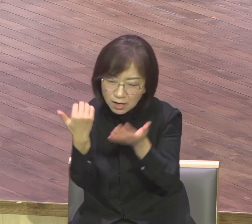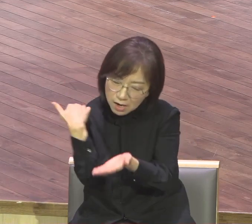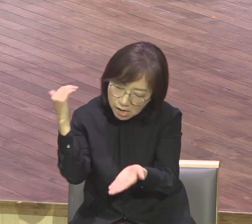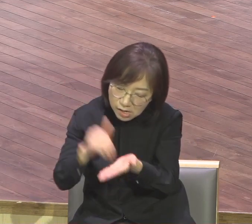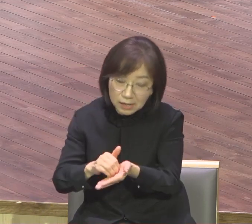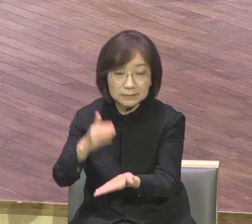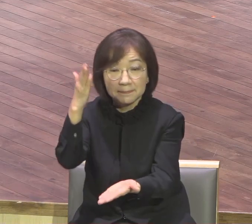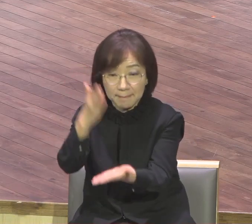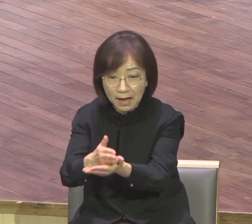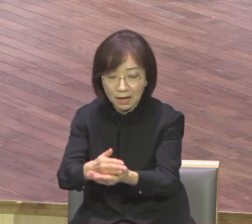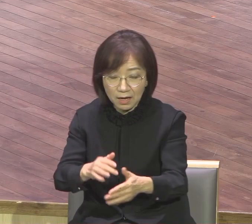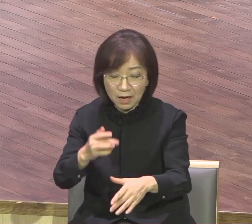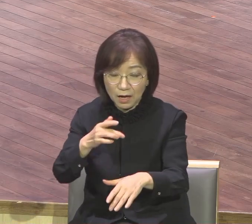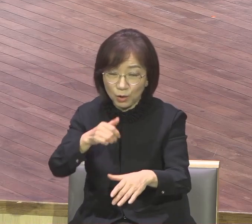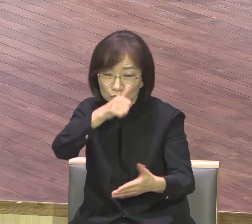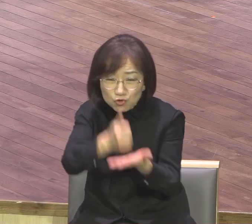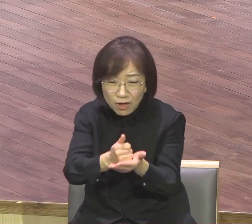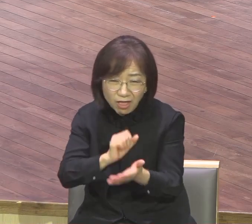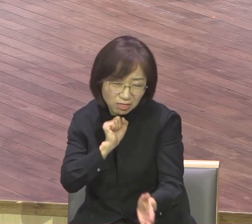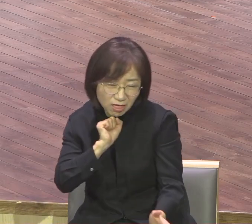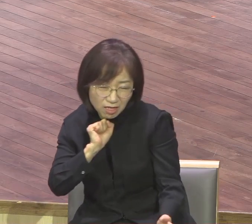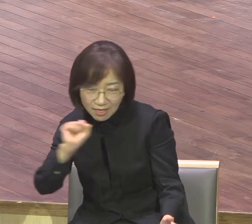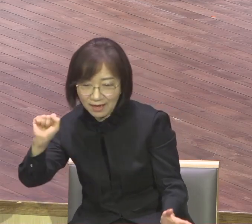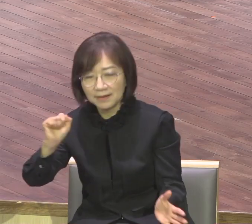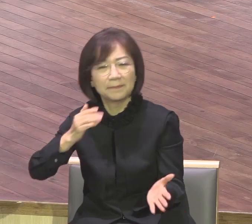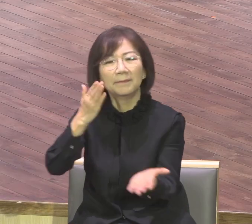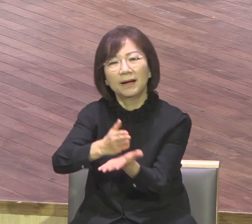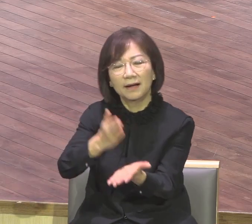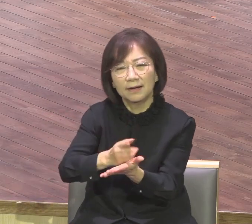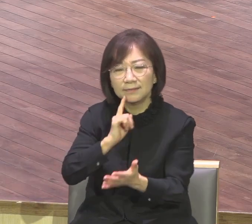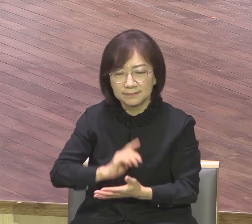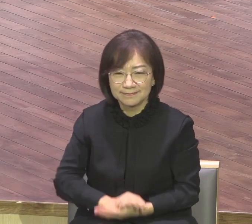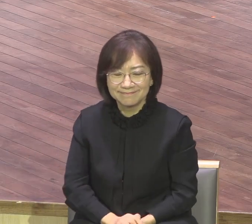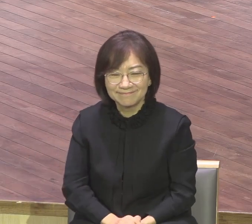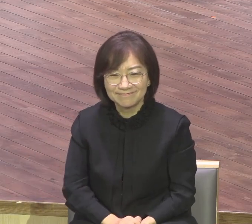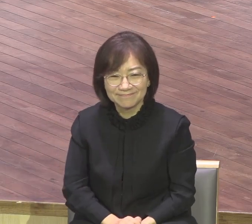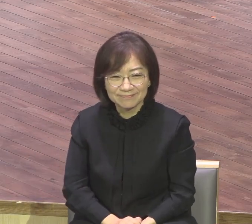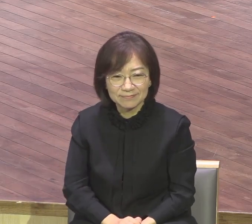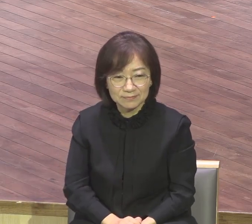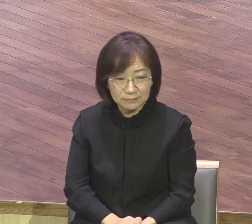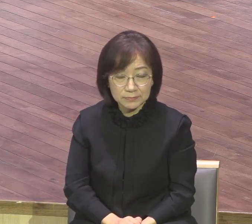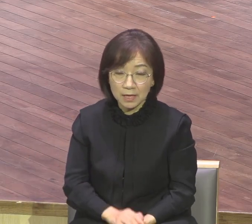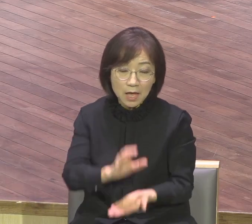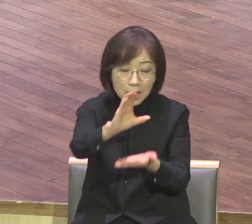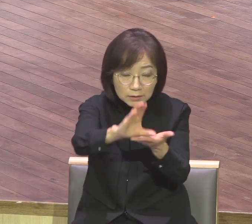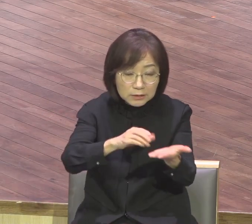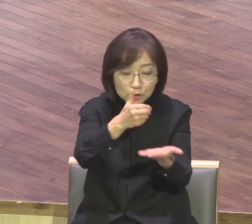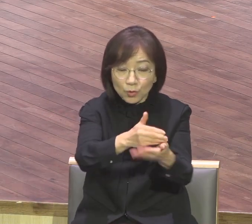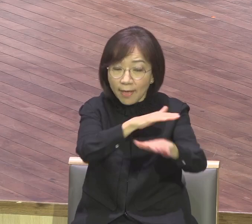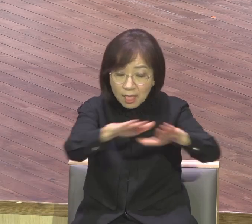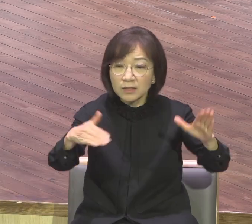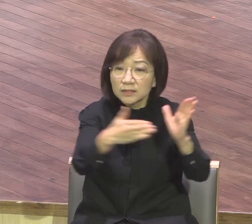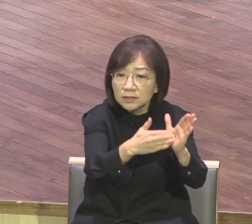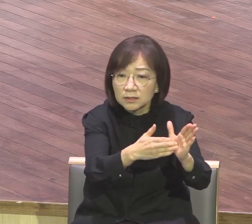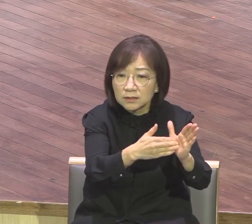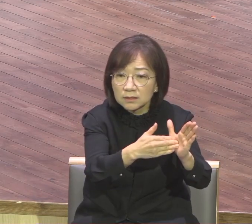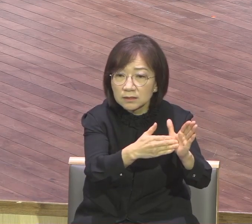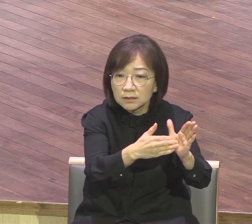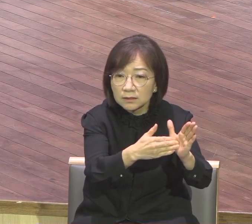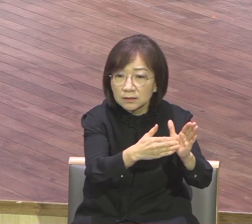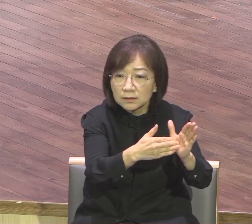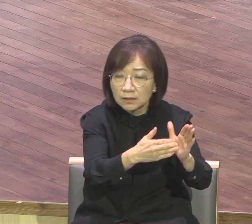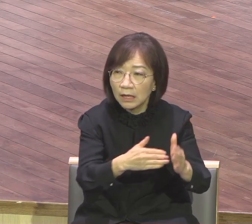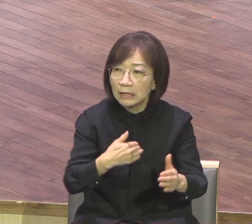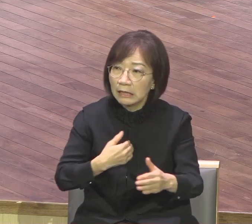다시는 죄의 종이 되지 마라. No estemos con el yugo del pecado. 아니 그리스도가 다 해결했는데 뭘 그렇게 고생하면서